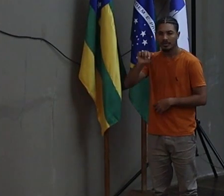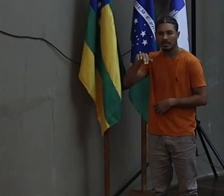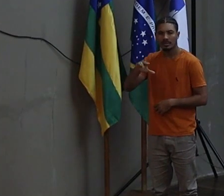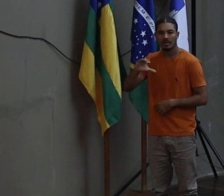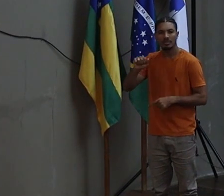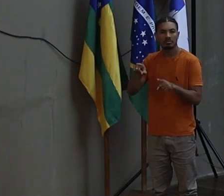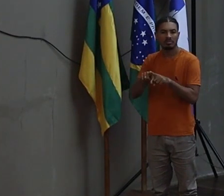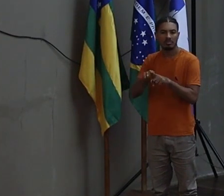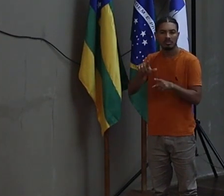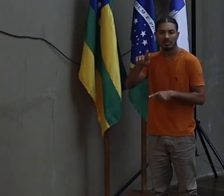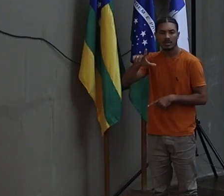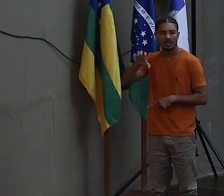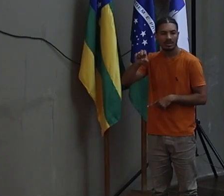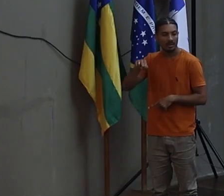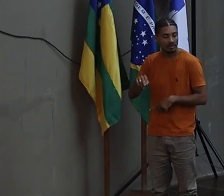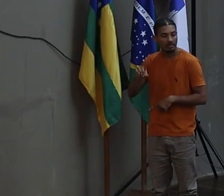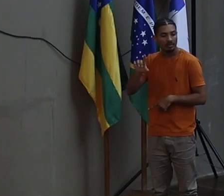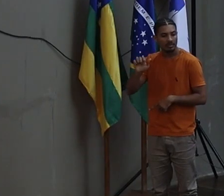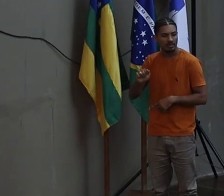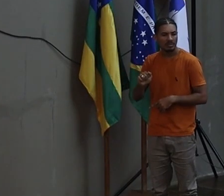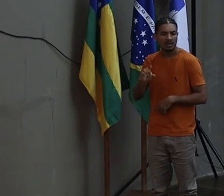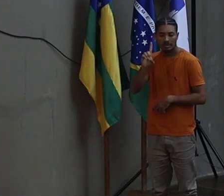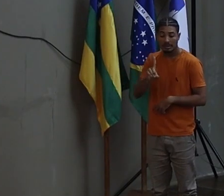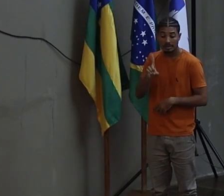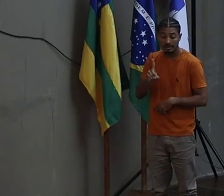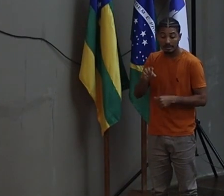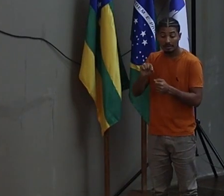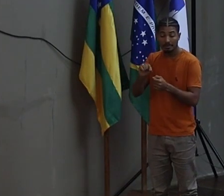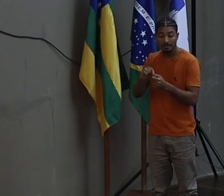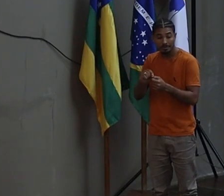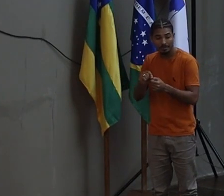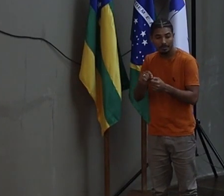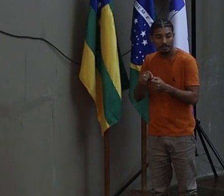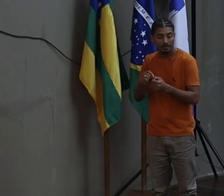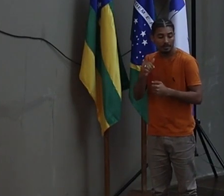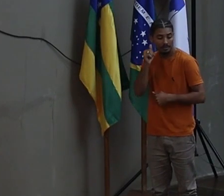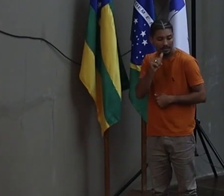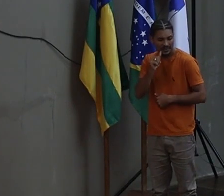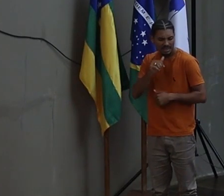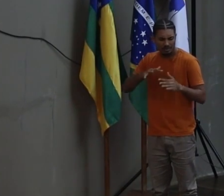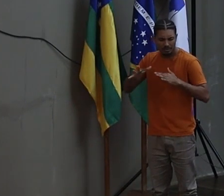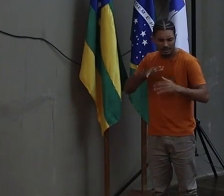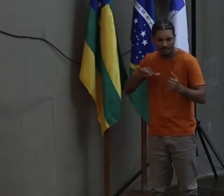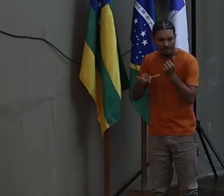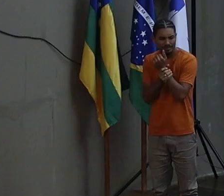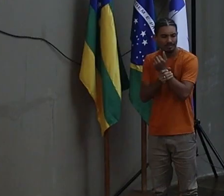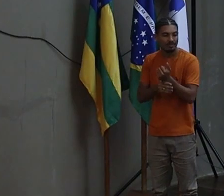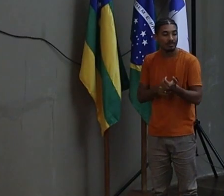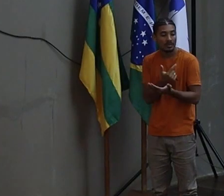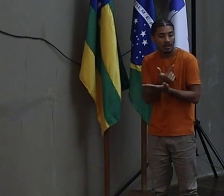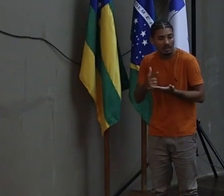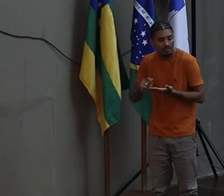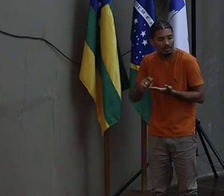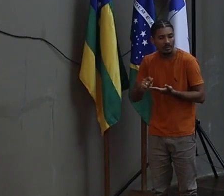é? Uma diretoria composta por mulheres, mas a nossa ideia ali de mobilizar e fortalecer a LAB enquanto